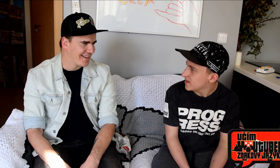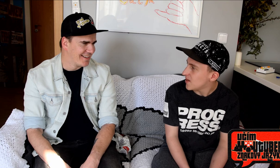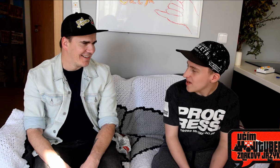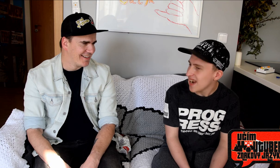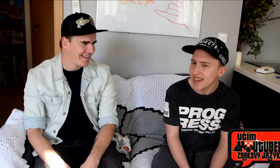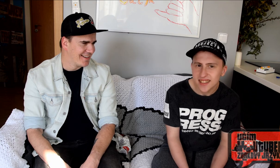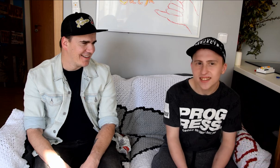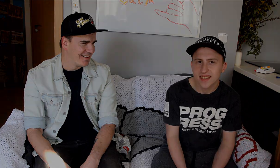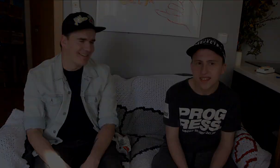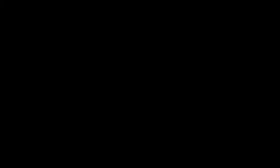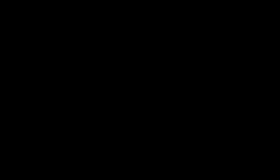OK.